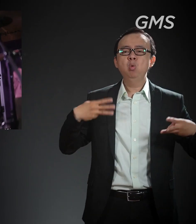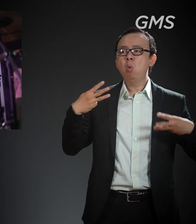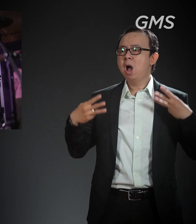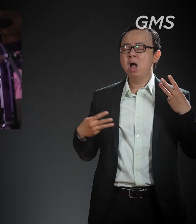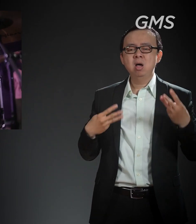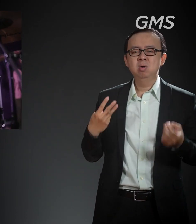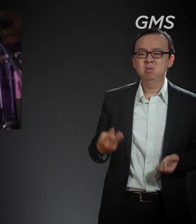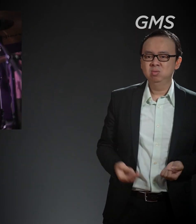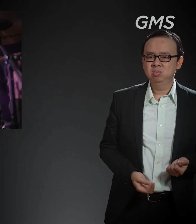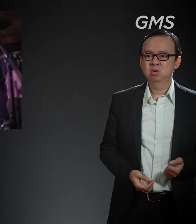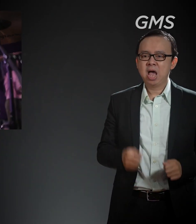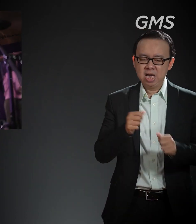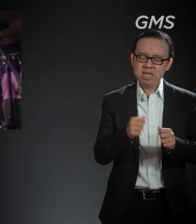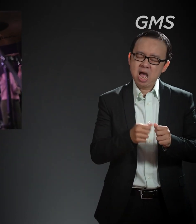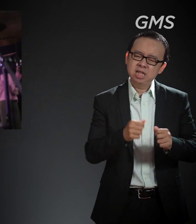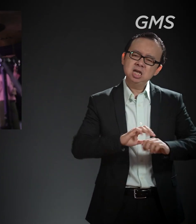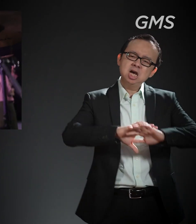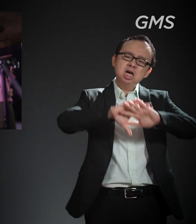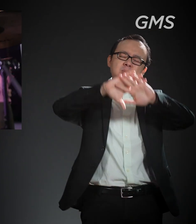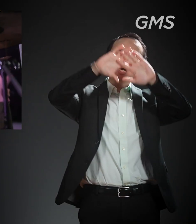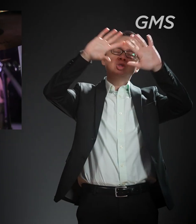kagumi. Karya